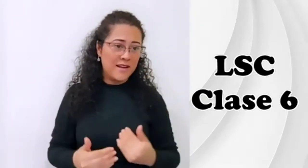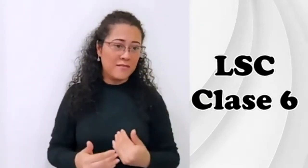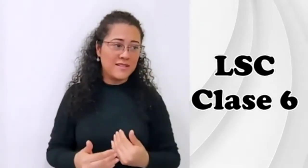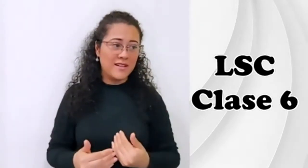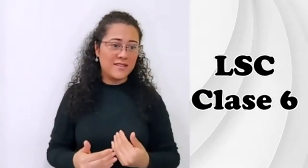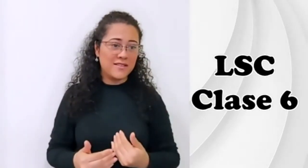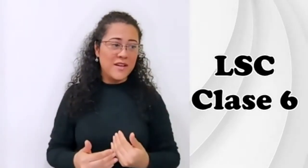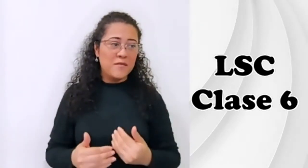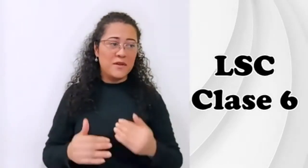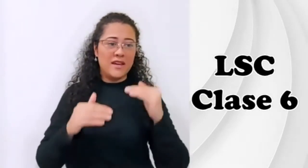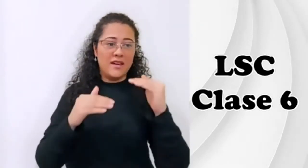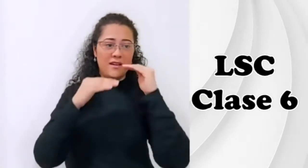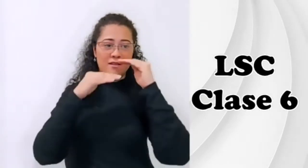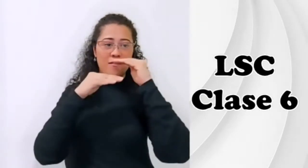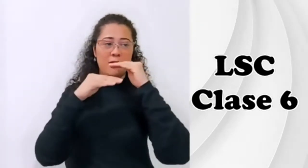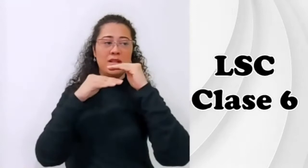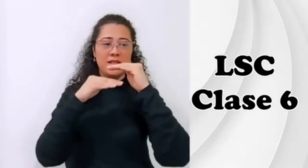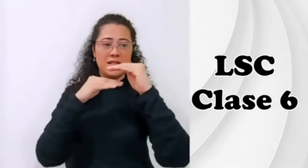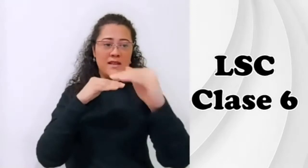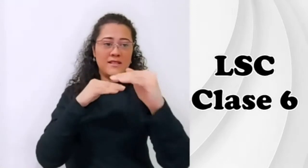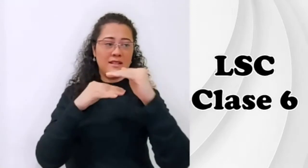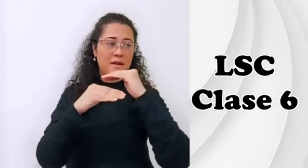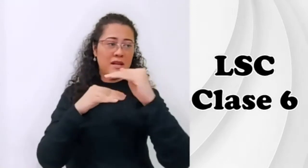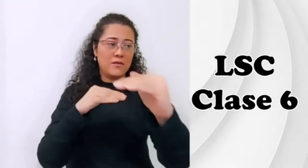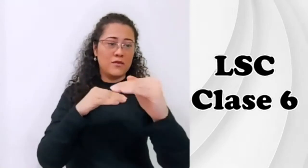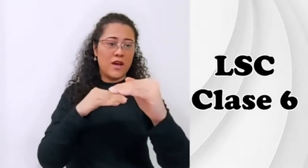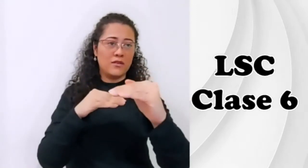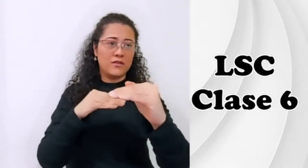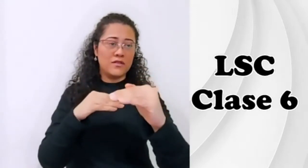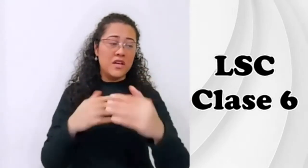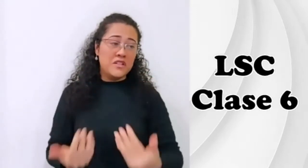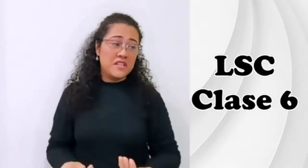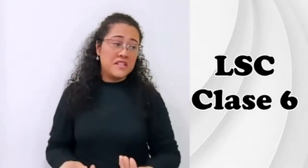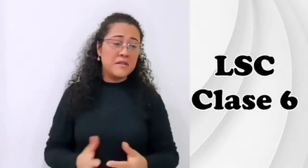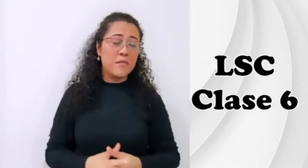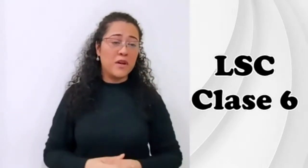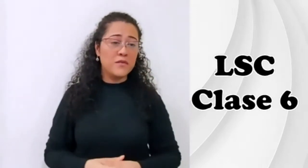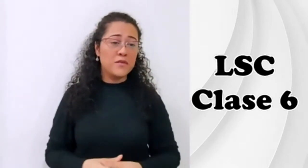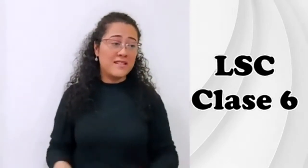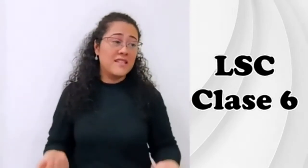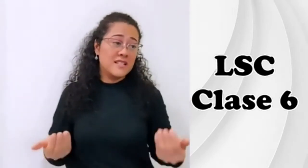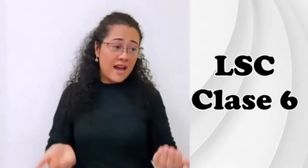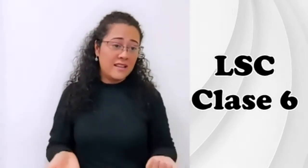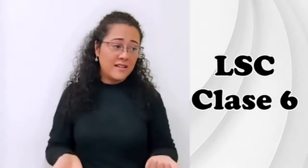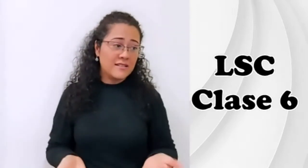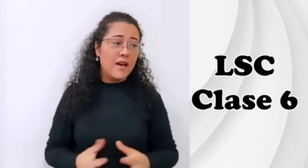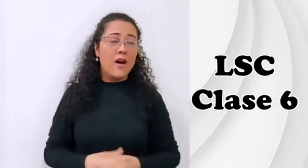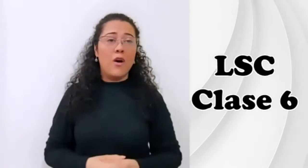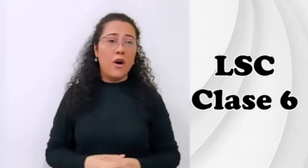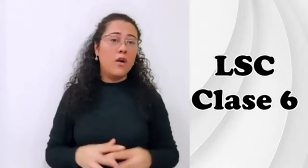verme, ¿cierto? Porque normalmente se taparían unos a otros. Entonces se pueden usar sillas altas o